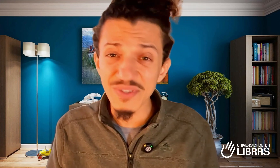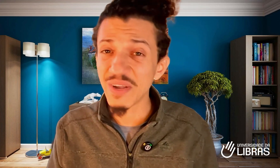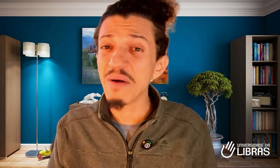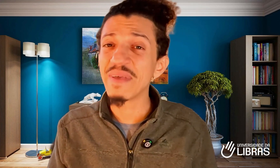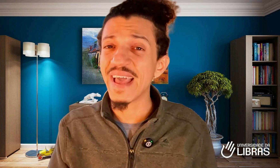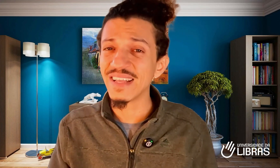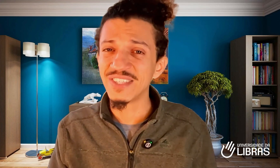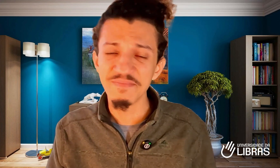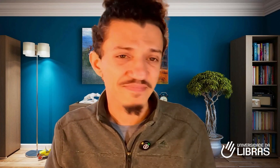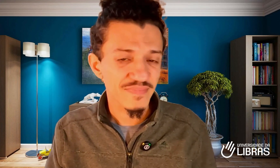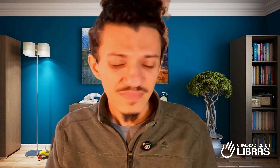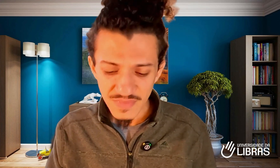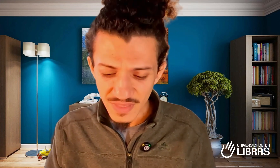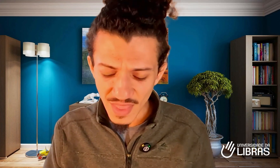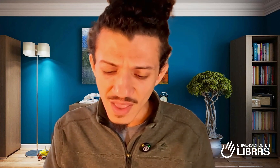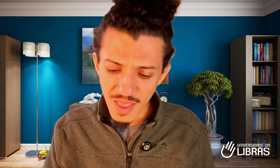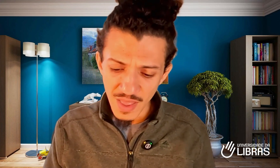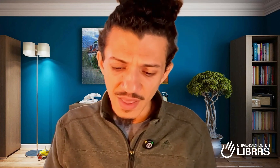no seu ambiente.